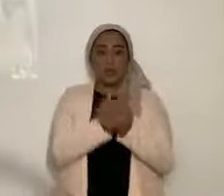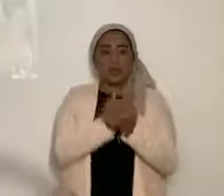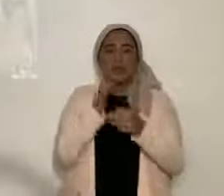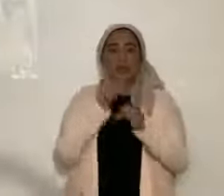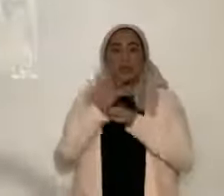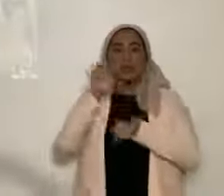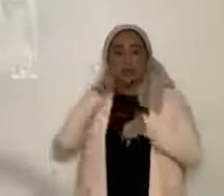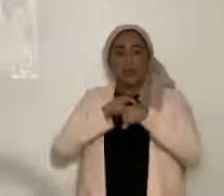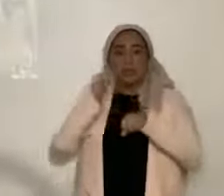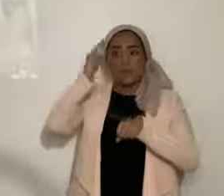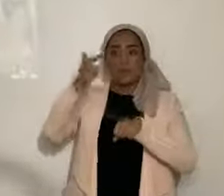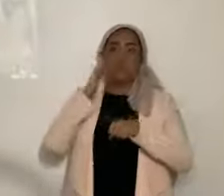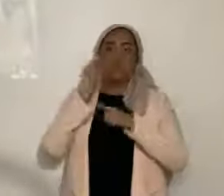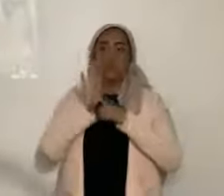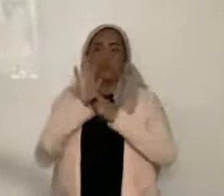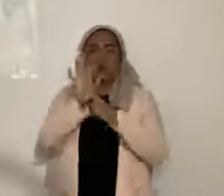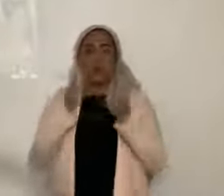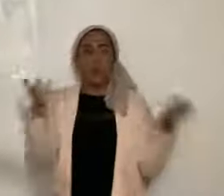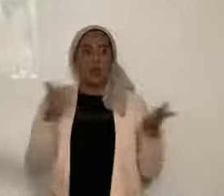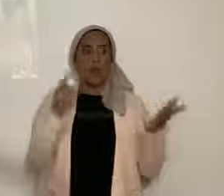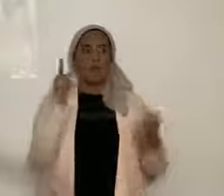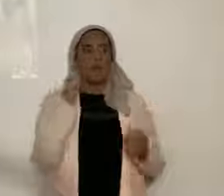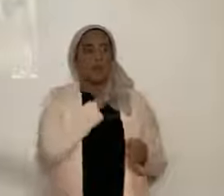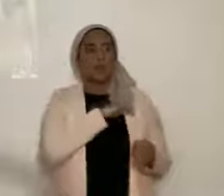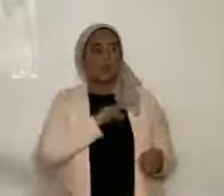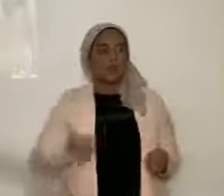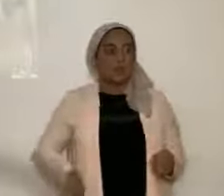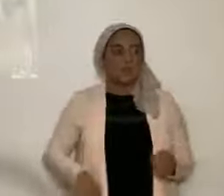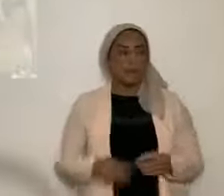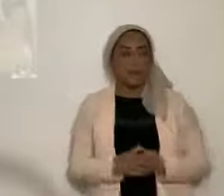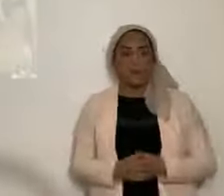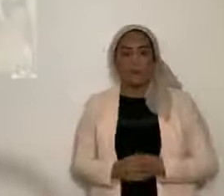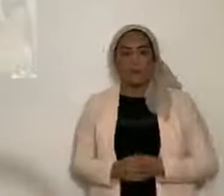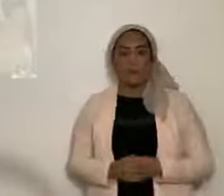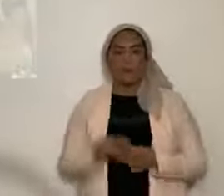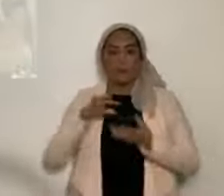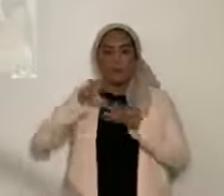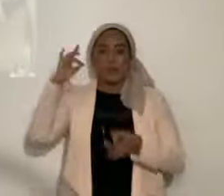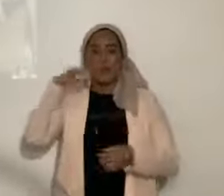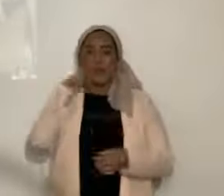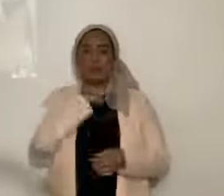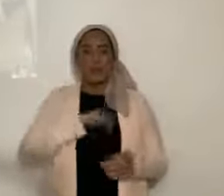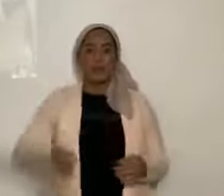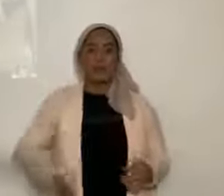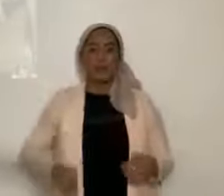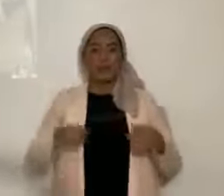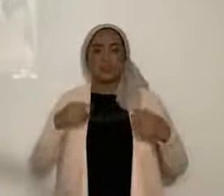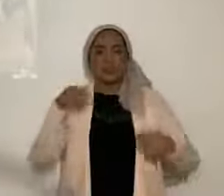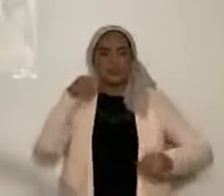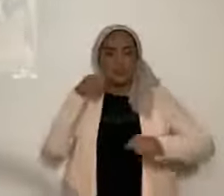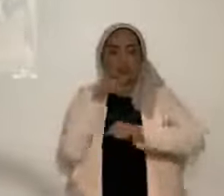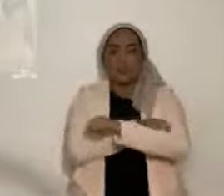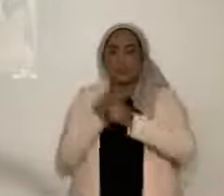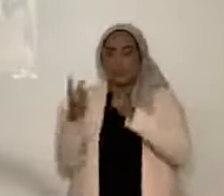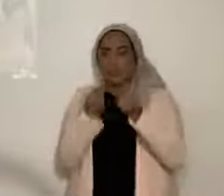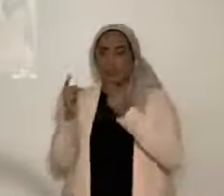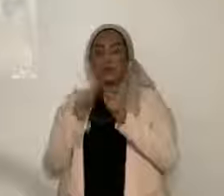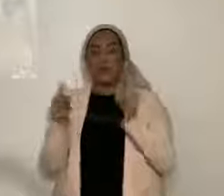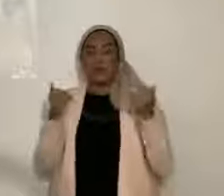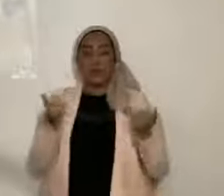debido tiempo se manifieste, que el antimashiach. Repito, el espíritu del antimashiach está operando fuertemente, pero